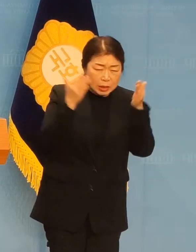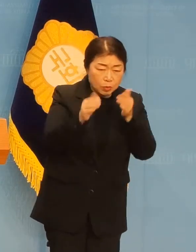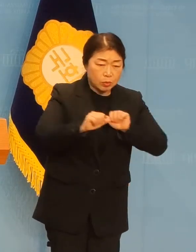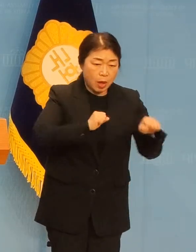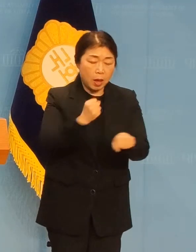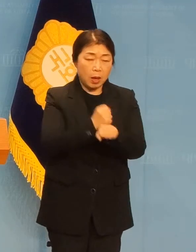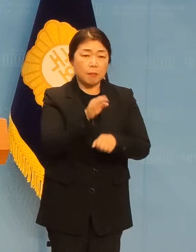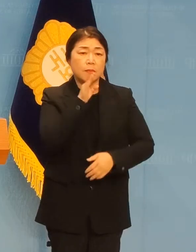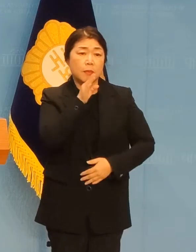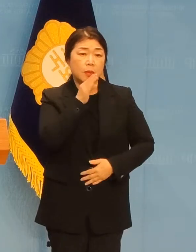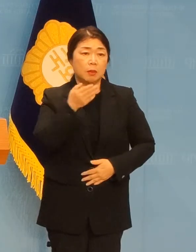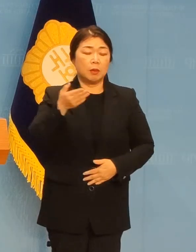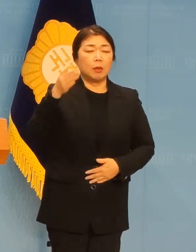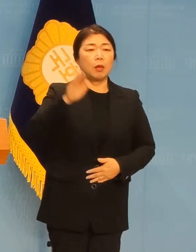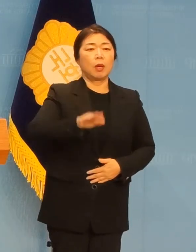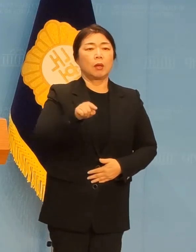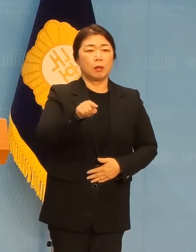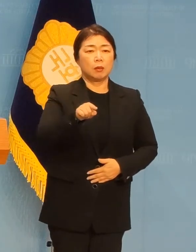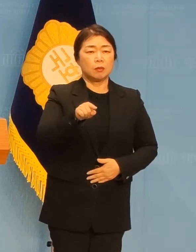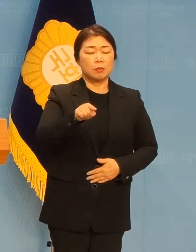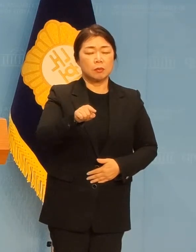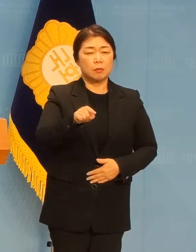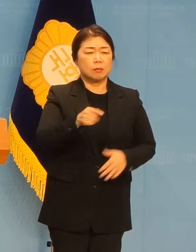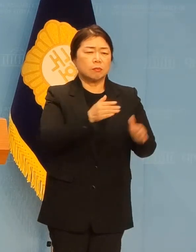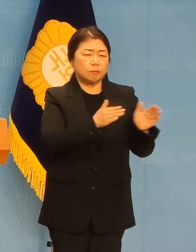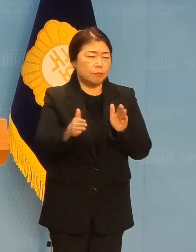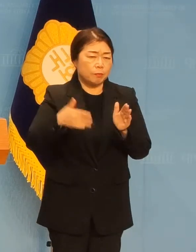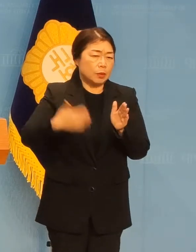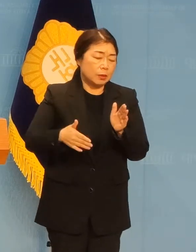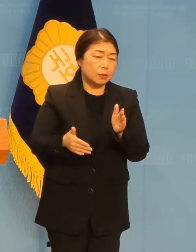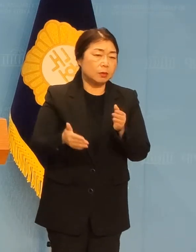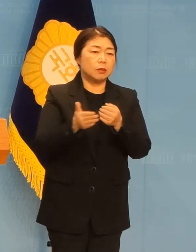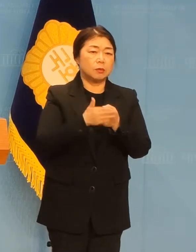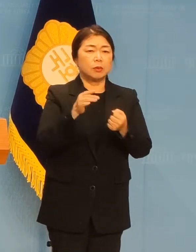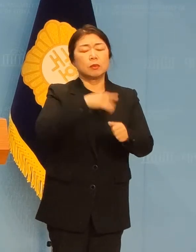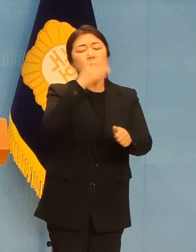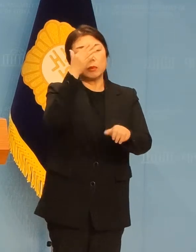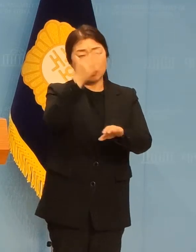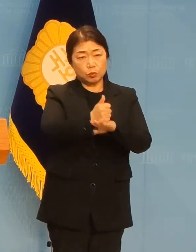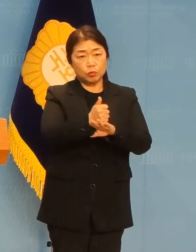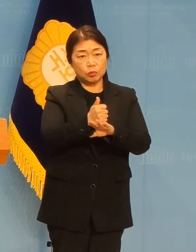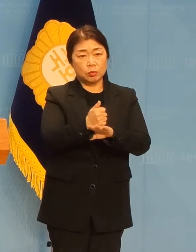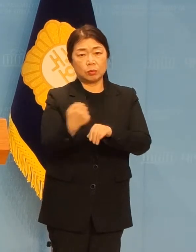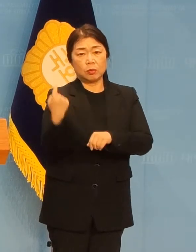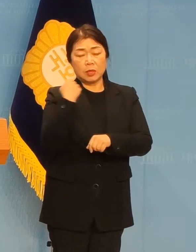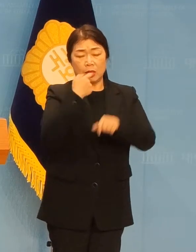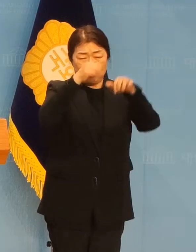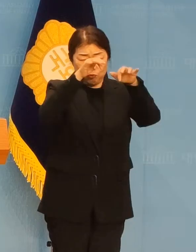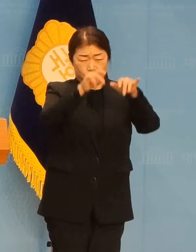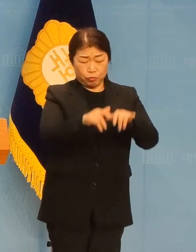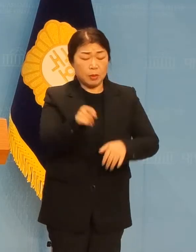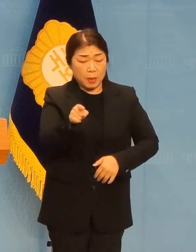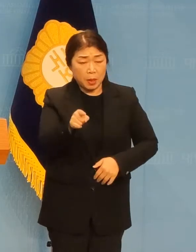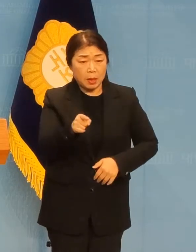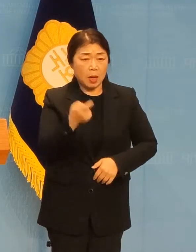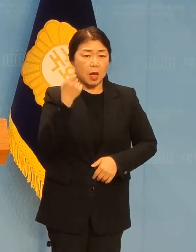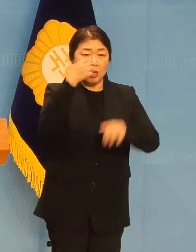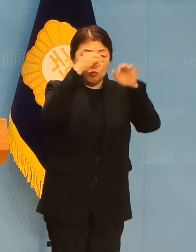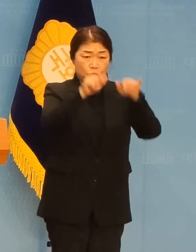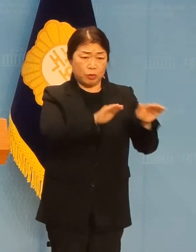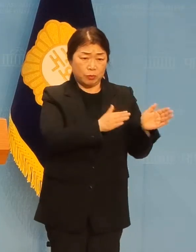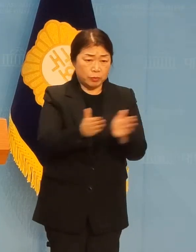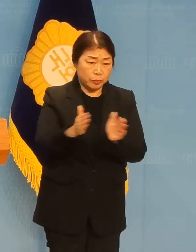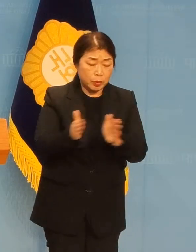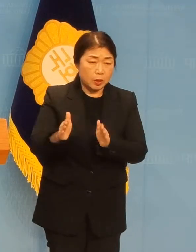예방했어야 했습니다. 오세훈 시장의 무능 행정은 어제의 제설 작업 실패에